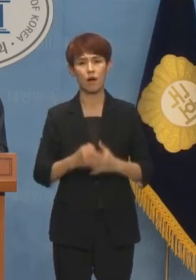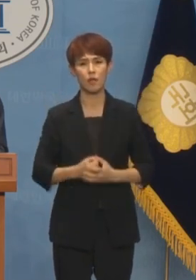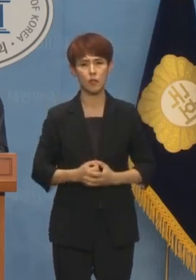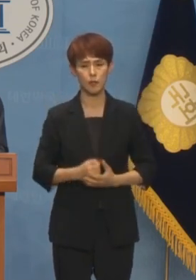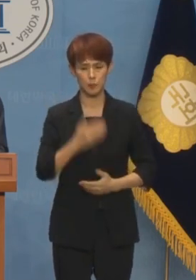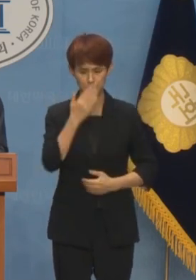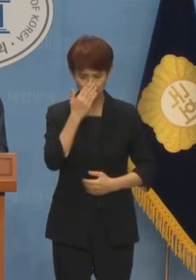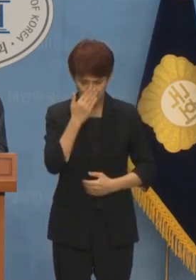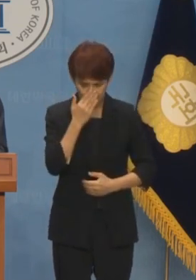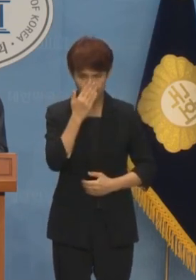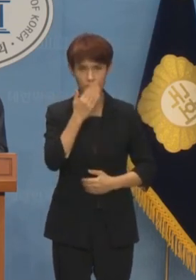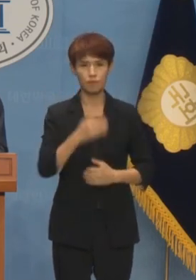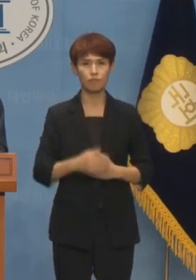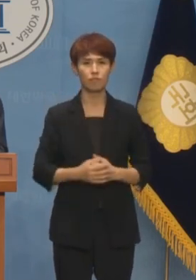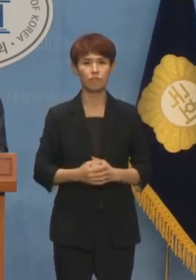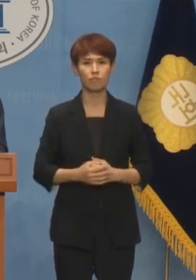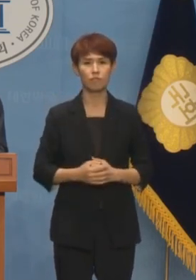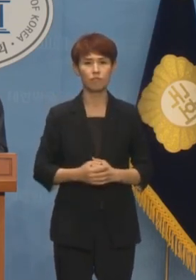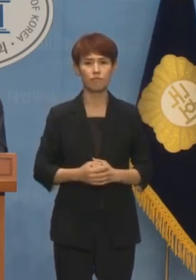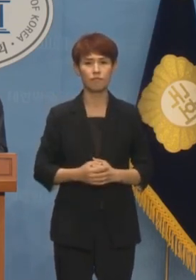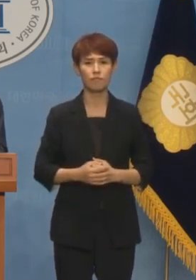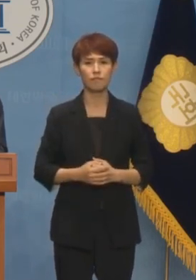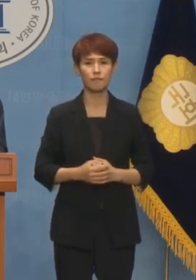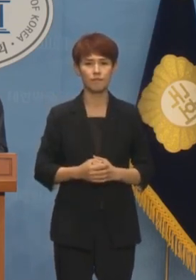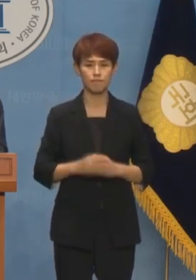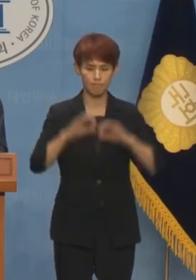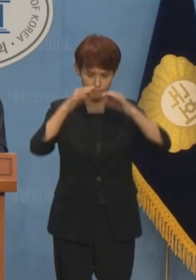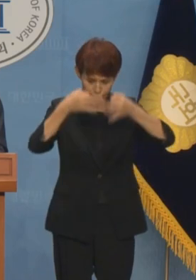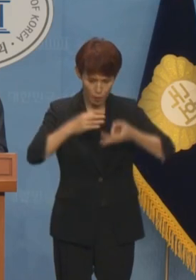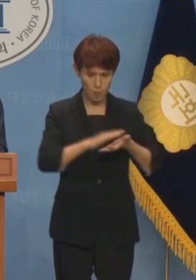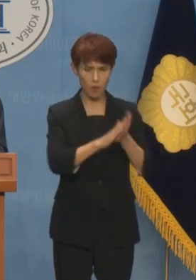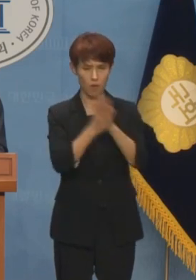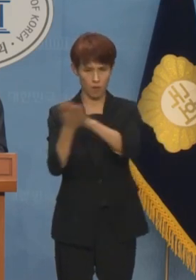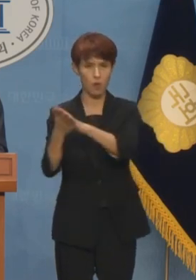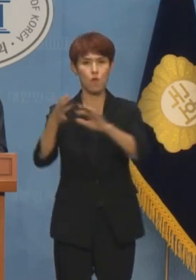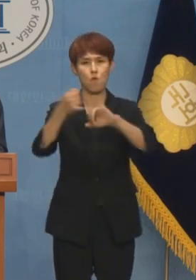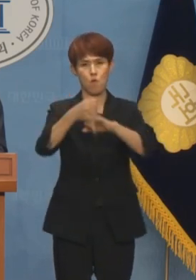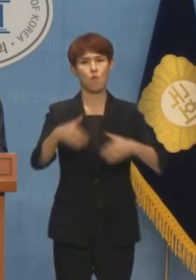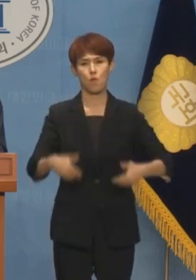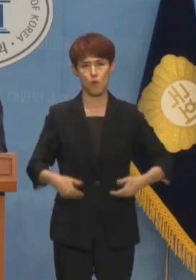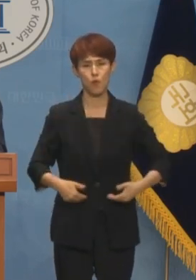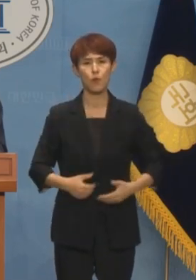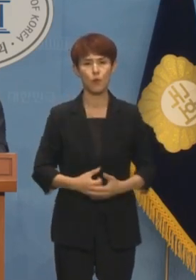근신자괴하며 파천황의 자기 변화를 이뤄내야 합니다.